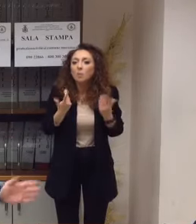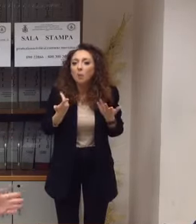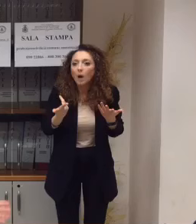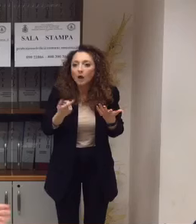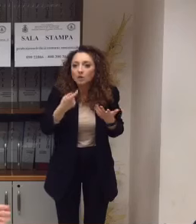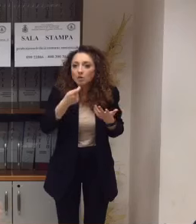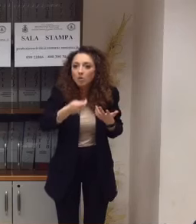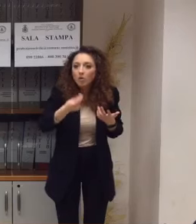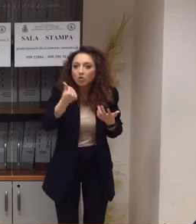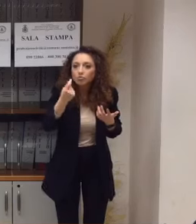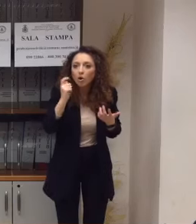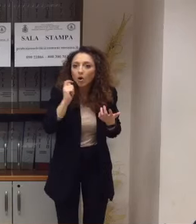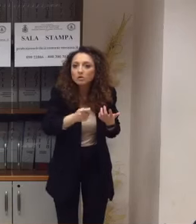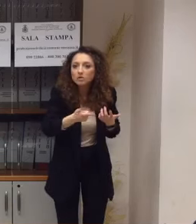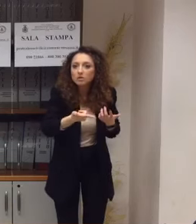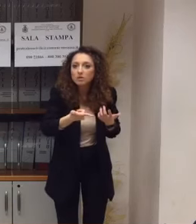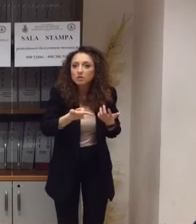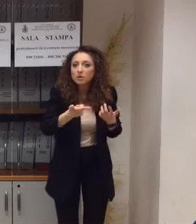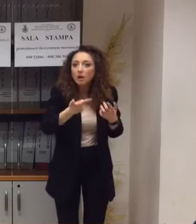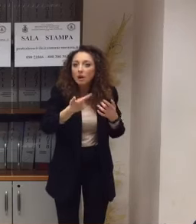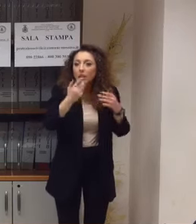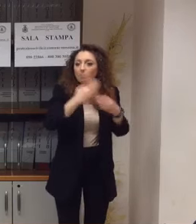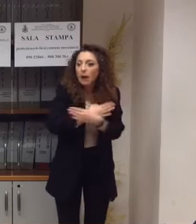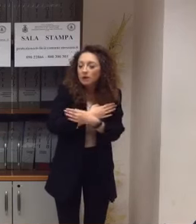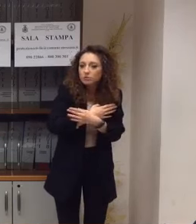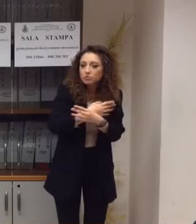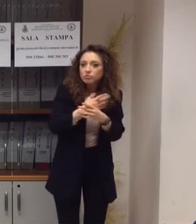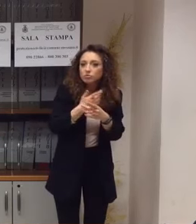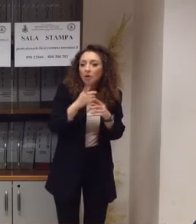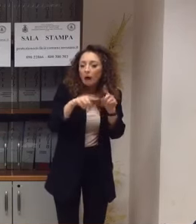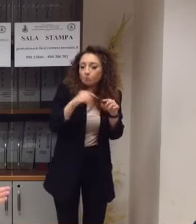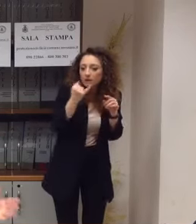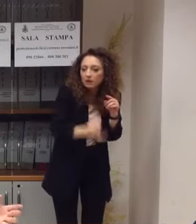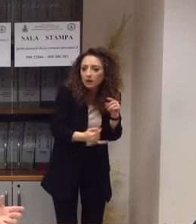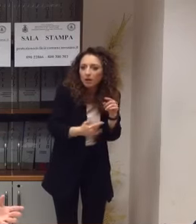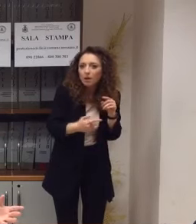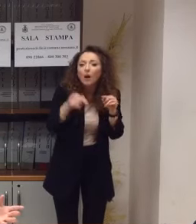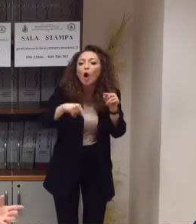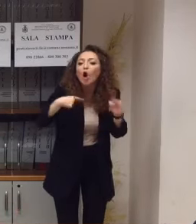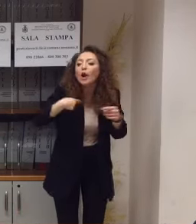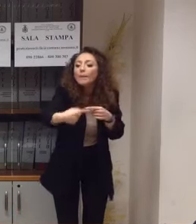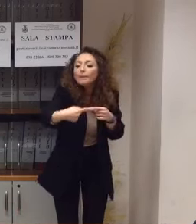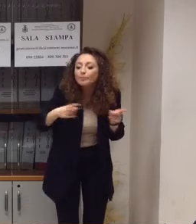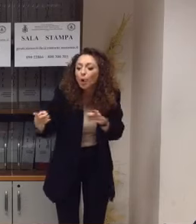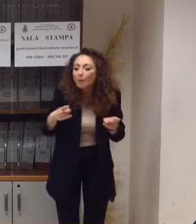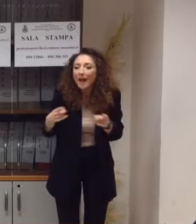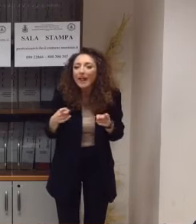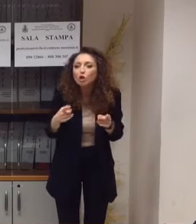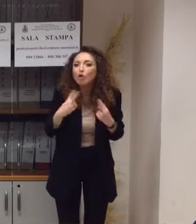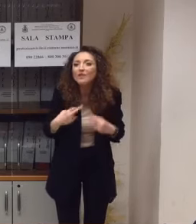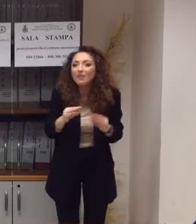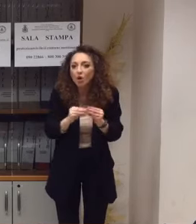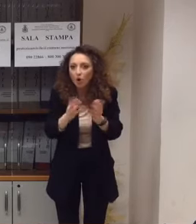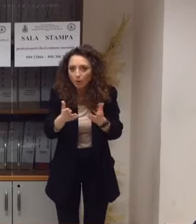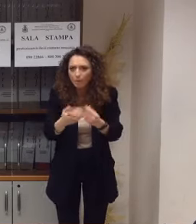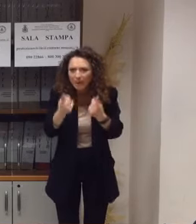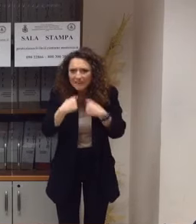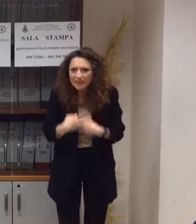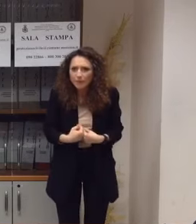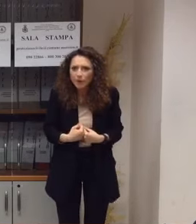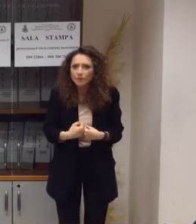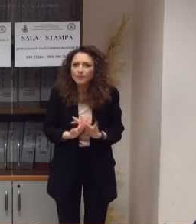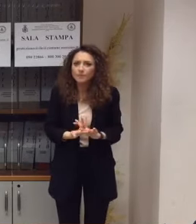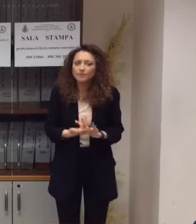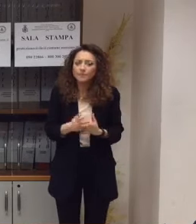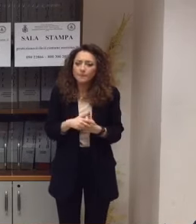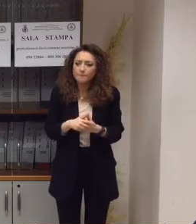non ho idea. Fatto sta che in questo momento come campano? Ditemi come campano. Gli imprenditori che hanno